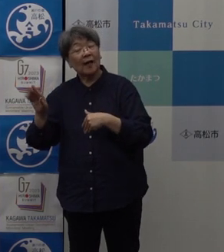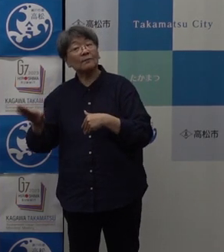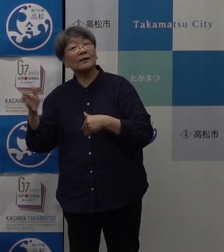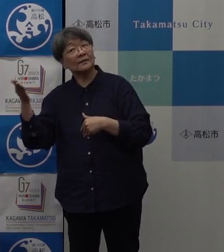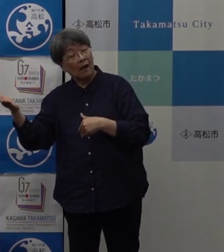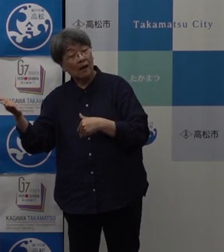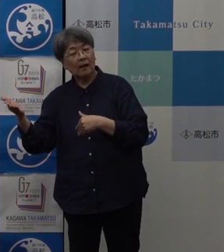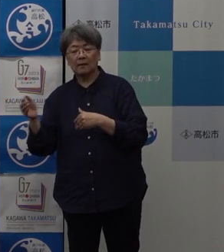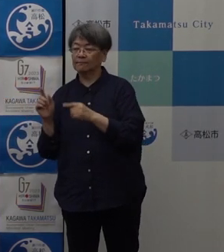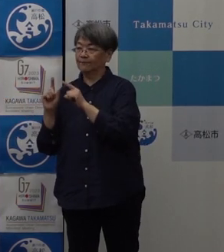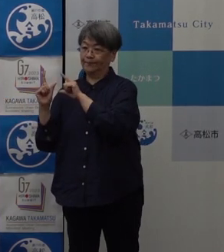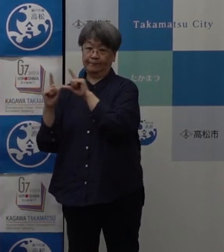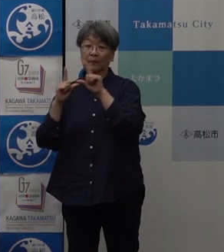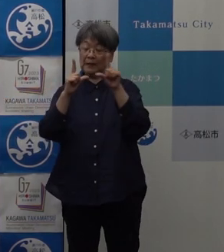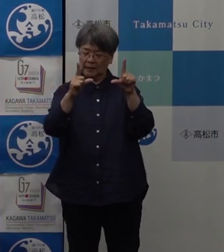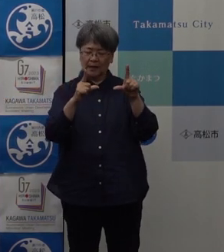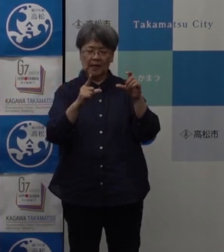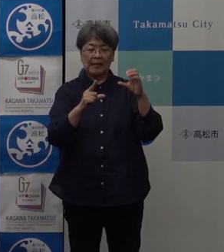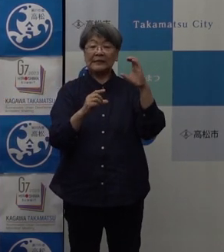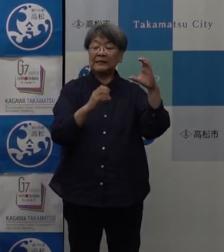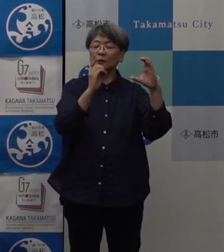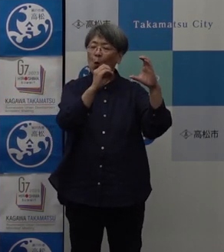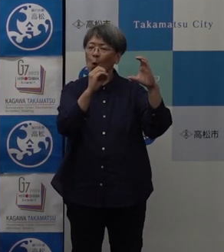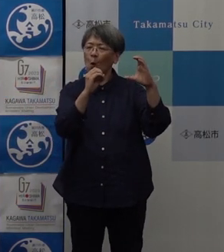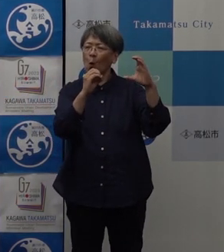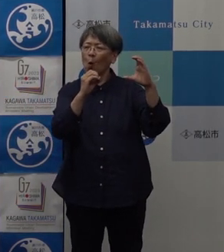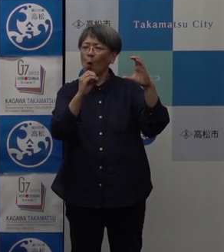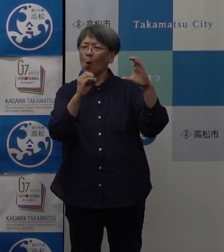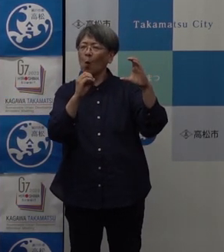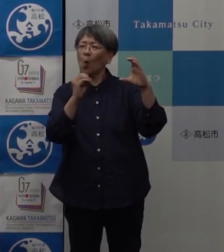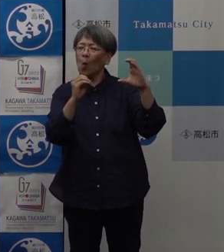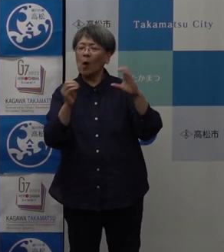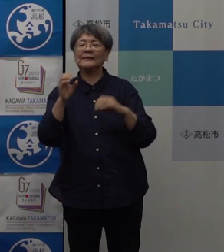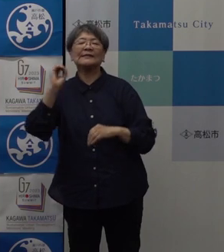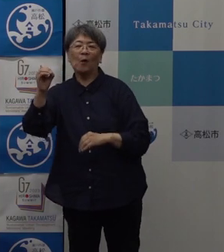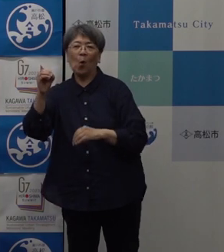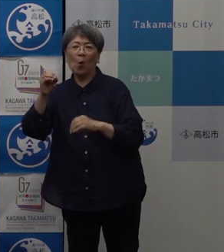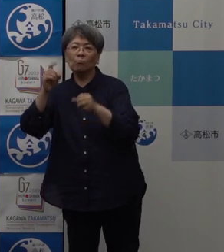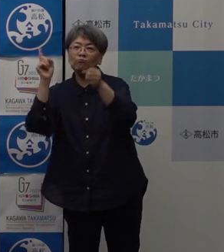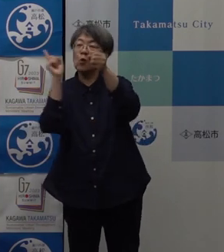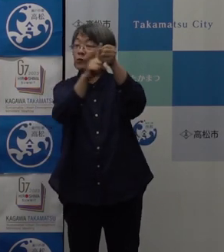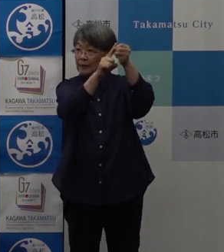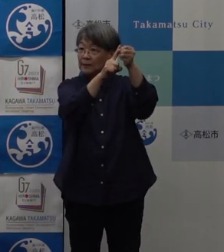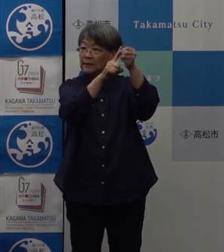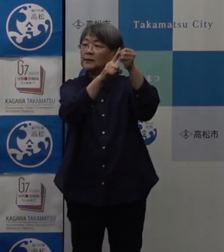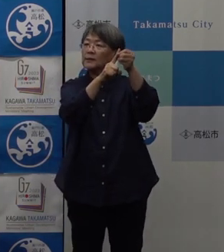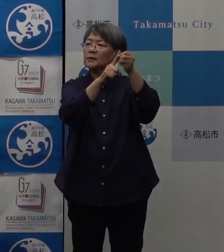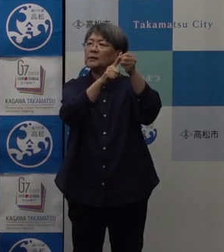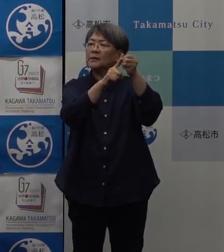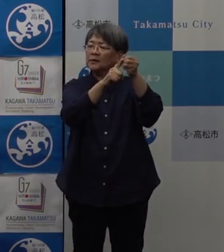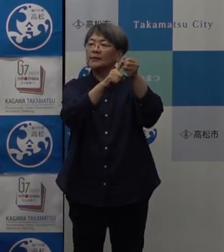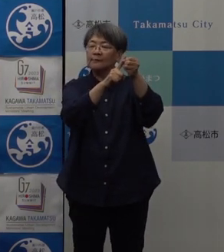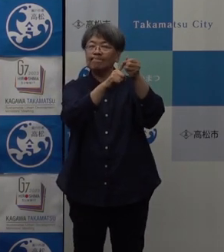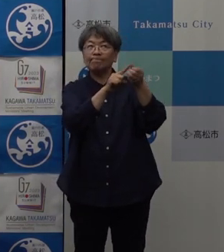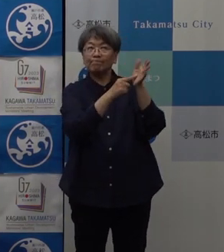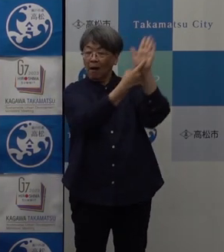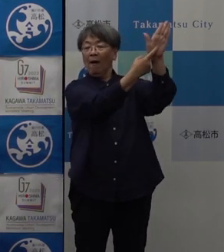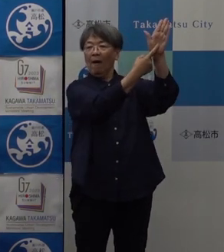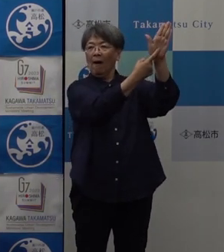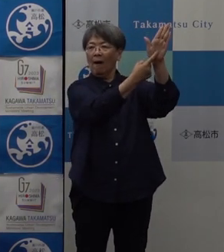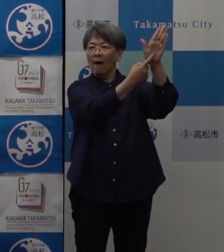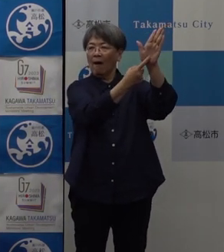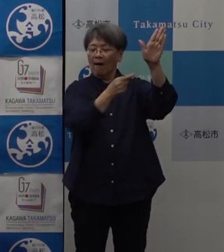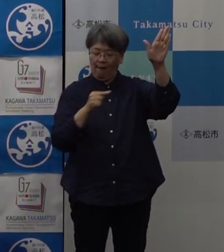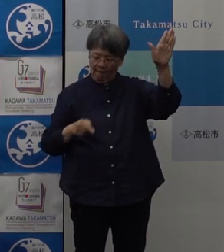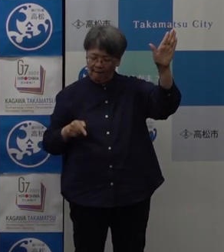脱炭素が叫ばれながら、なかなかその二酸化炭素排出量の削減というものにつながるような大きな効果的